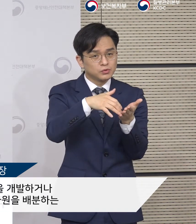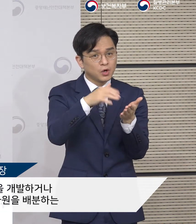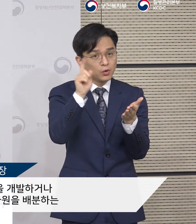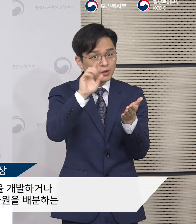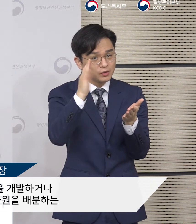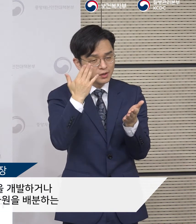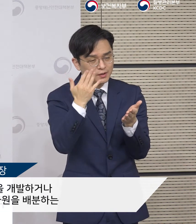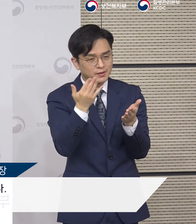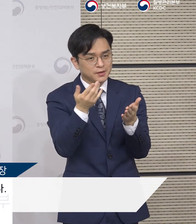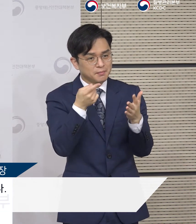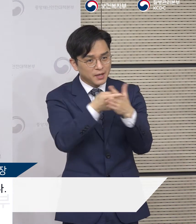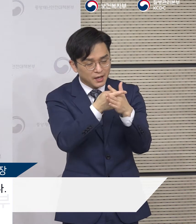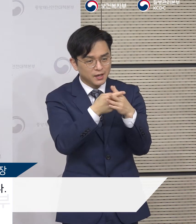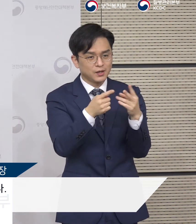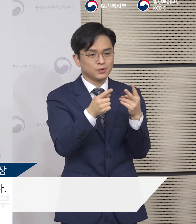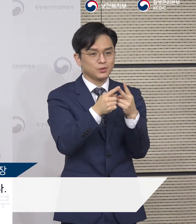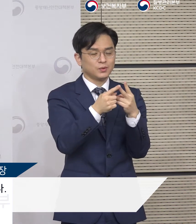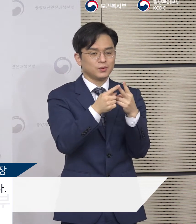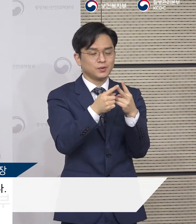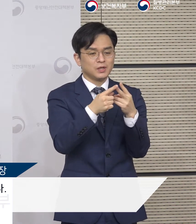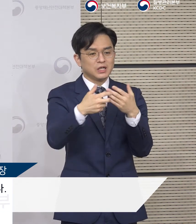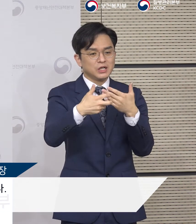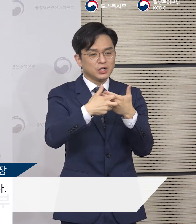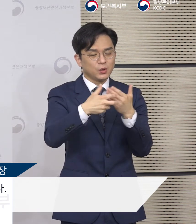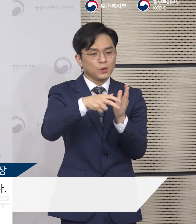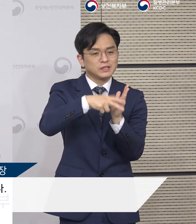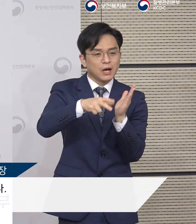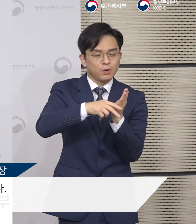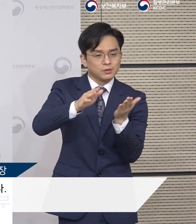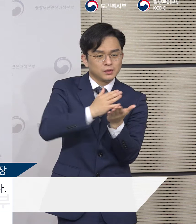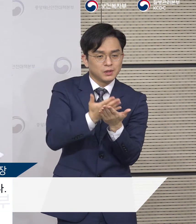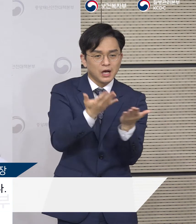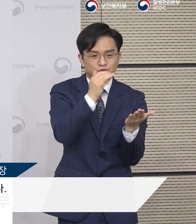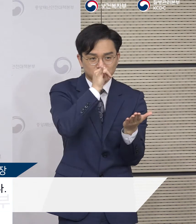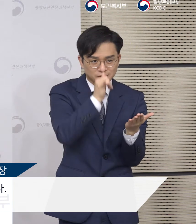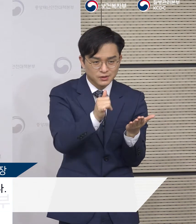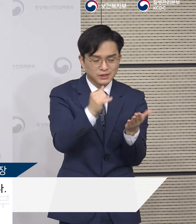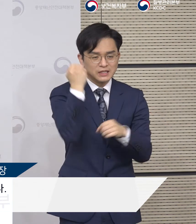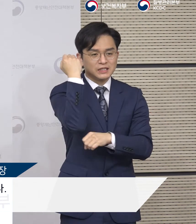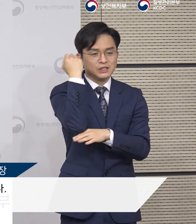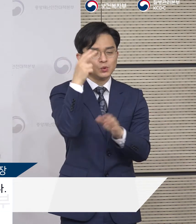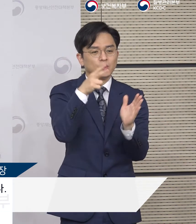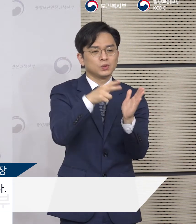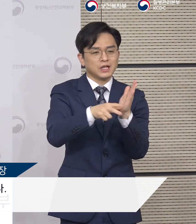의료 자원을 배분하는 기초 자료로 활용될 수 있을 것으로 기대합니다.